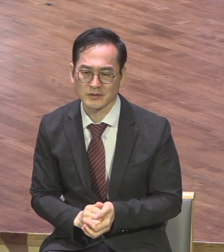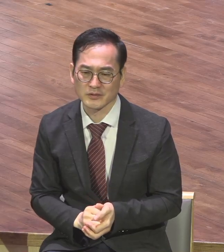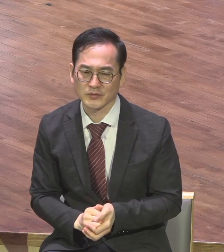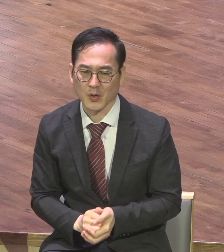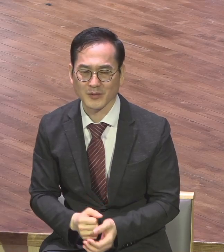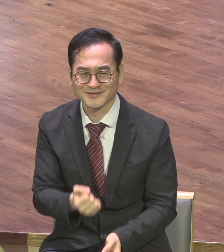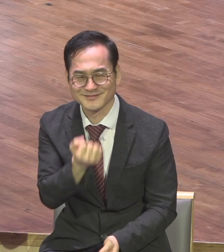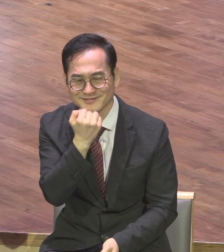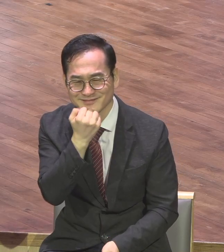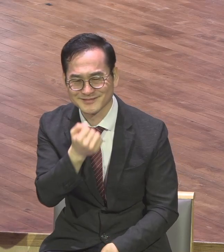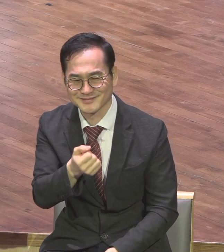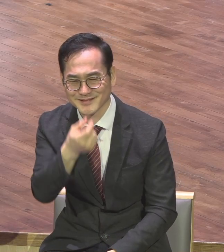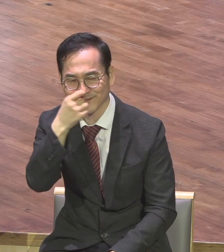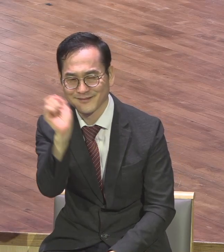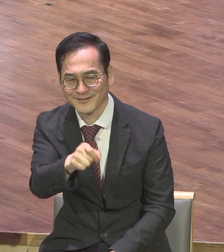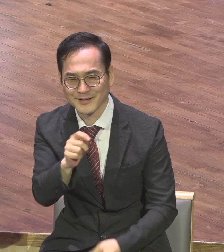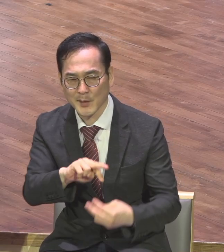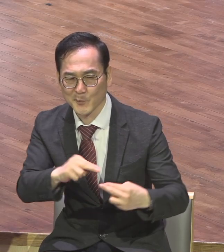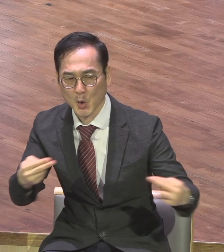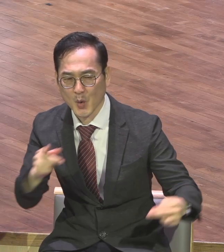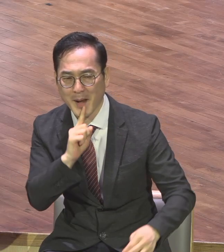웃으면서 비꼬는 거 잘한다.